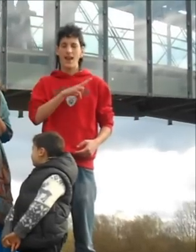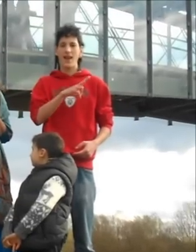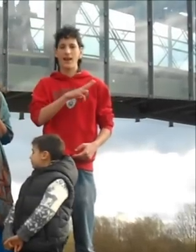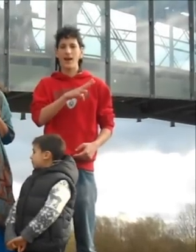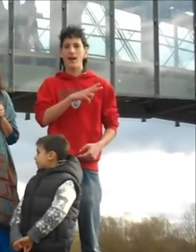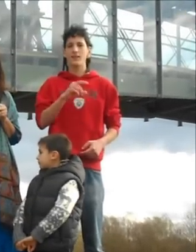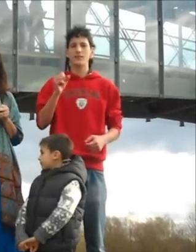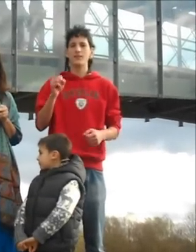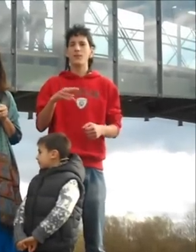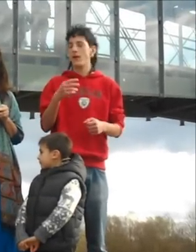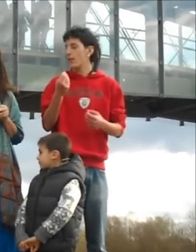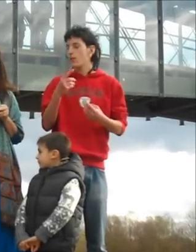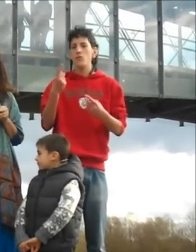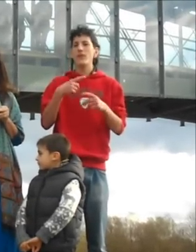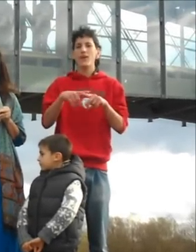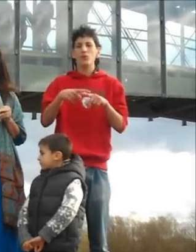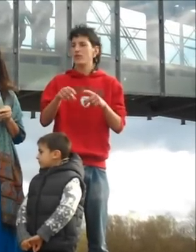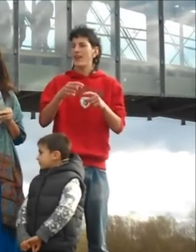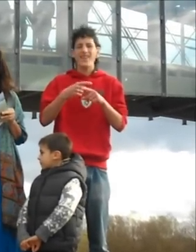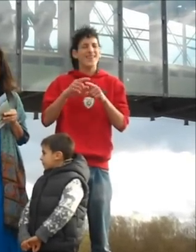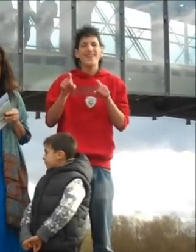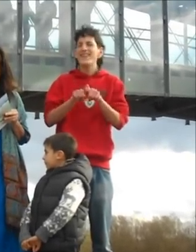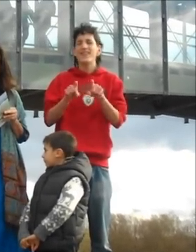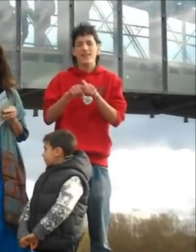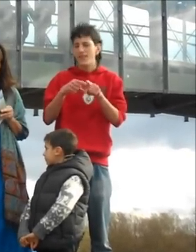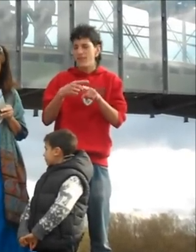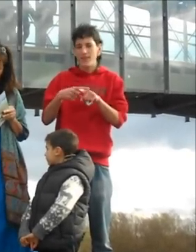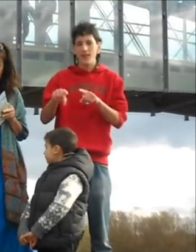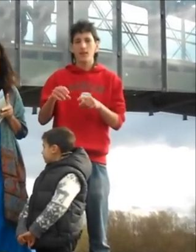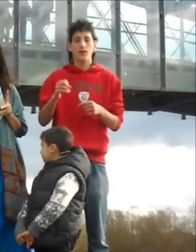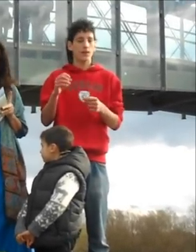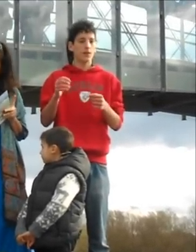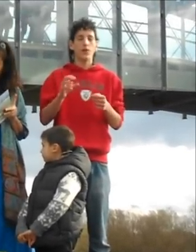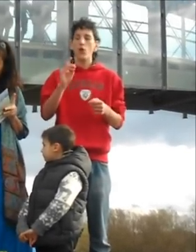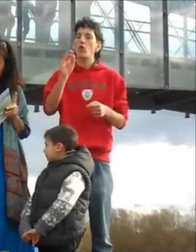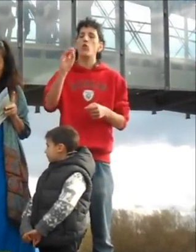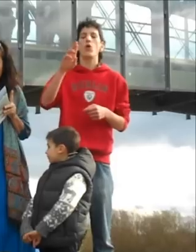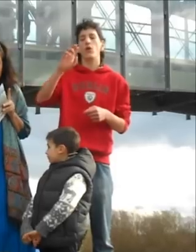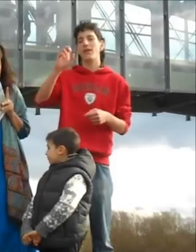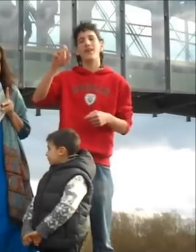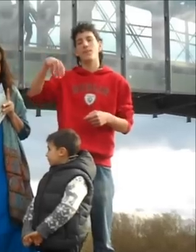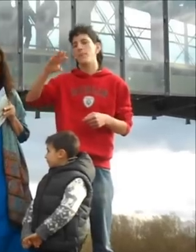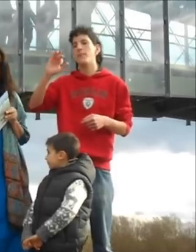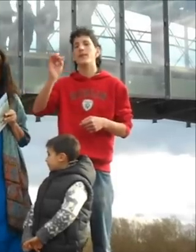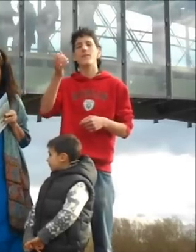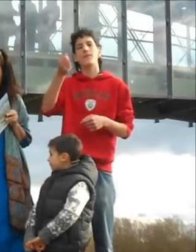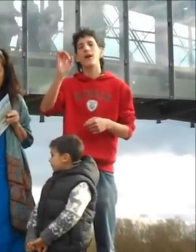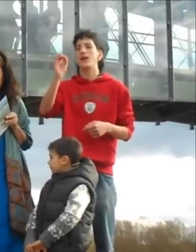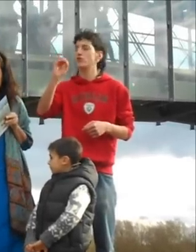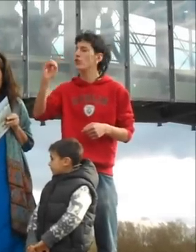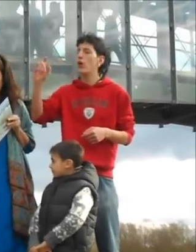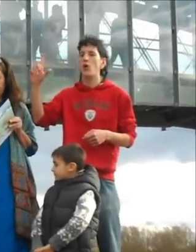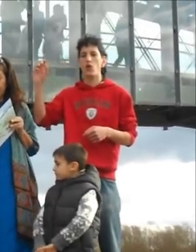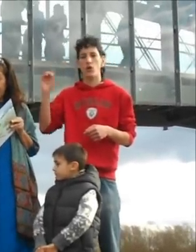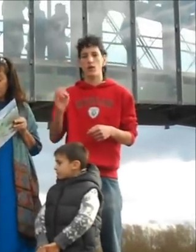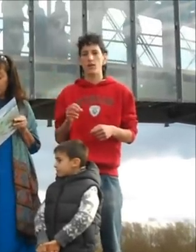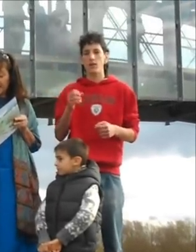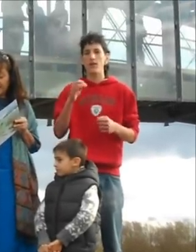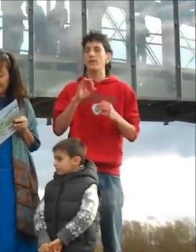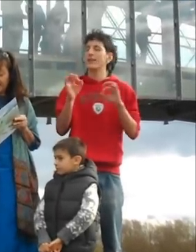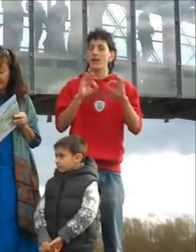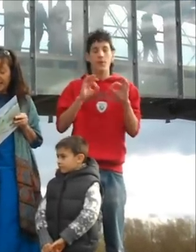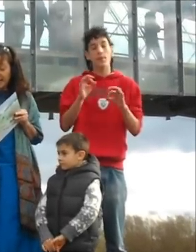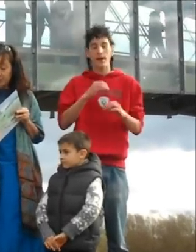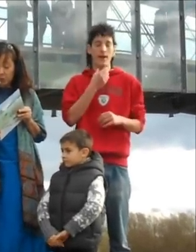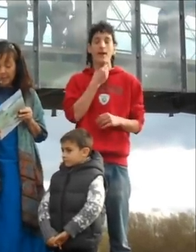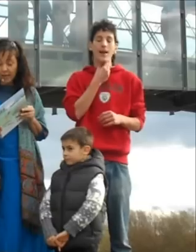errepertorio paregabearekin girotuko du festa. Dorre mi fa sola si, ahotsa prestatzen behar dut